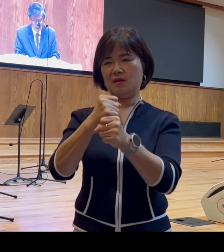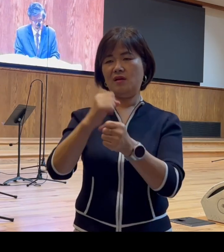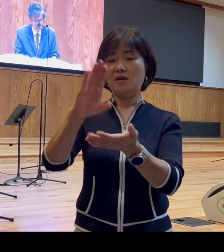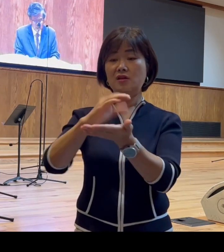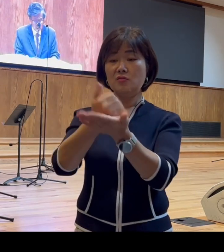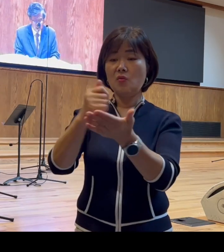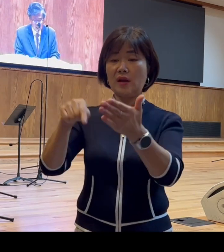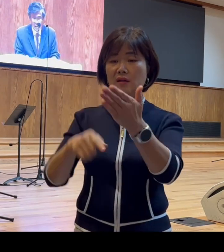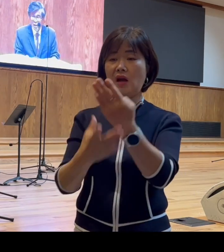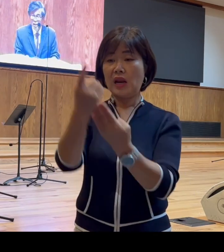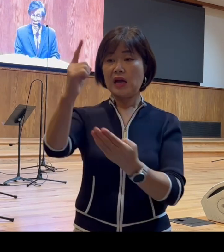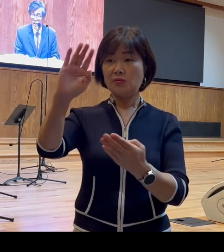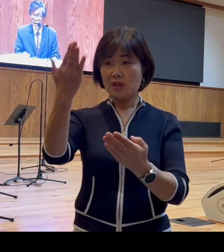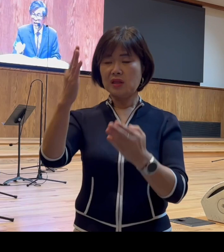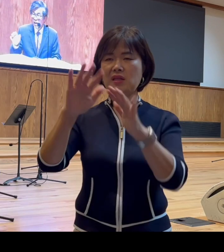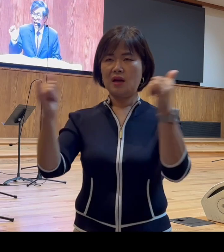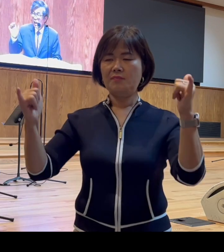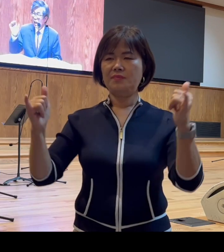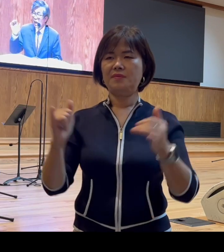안에서 하나 된 사람들이